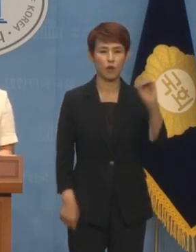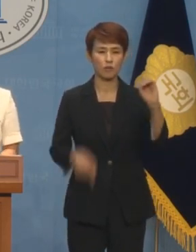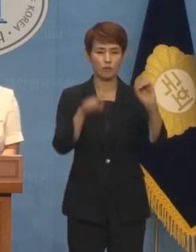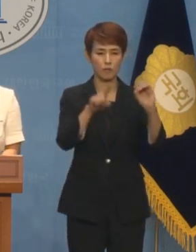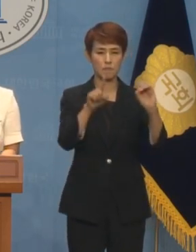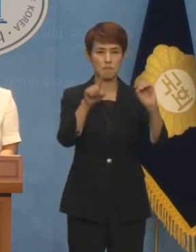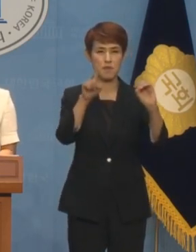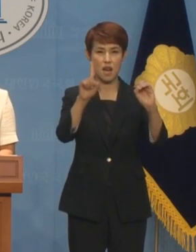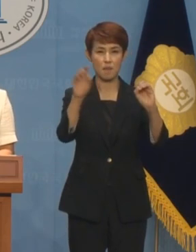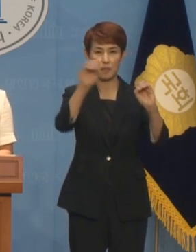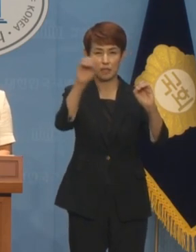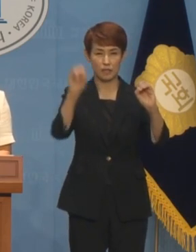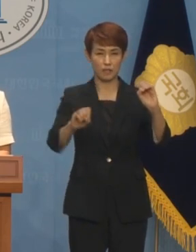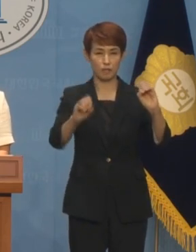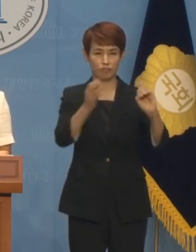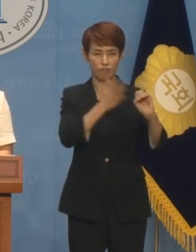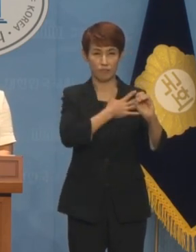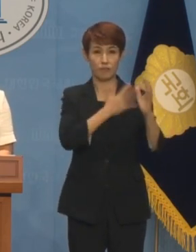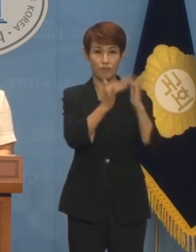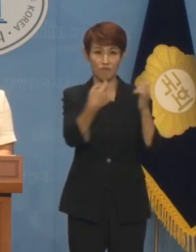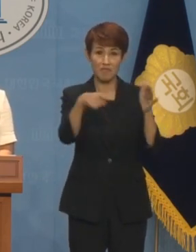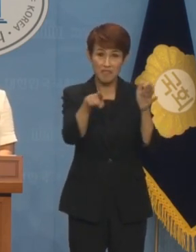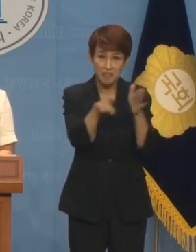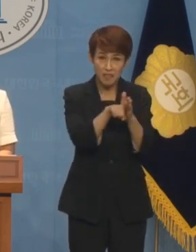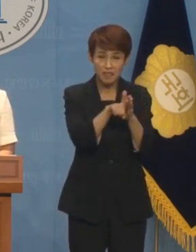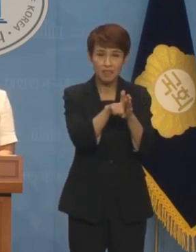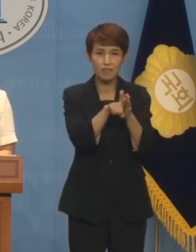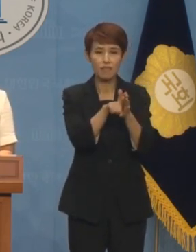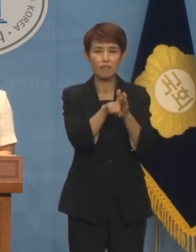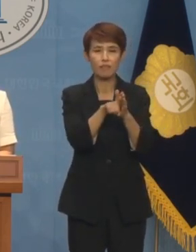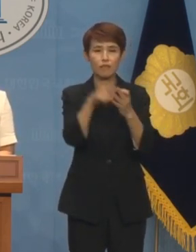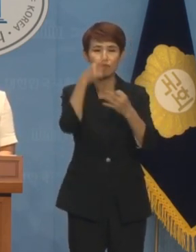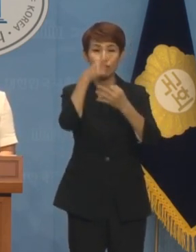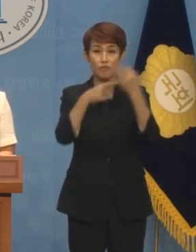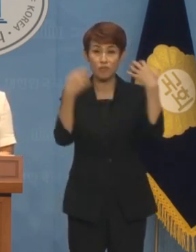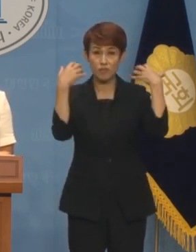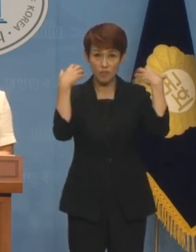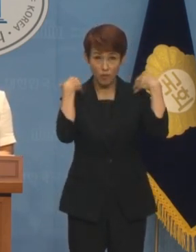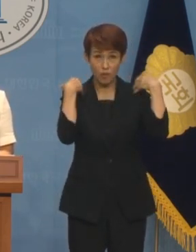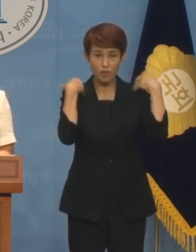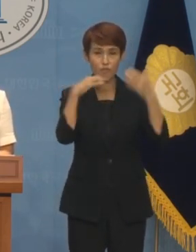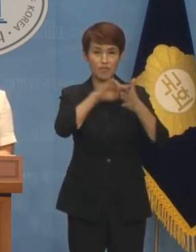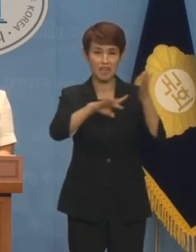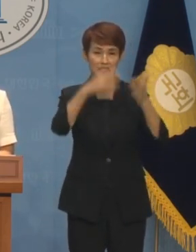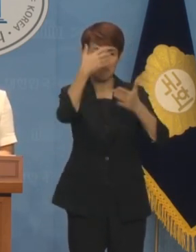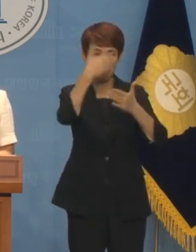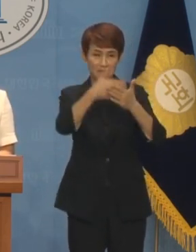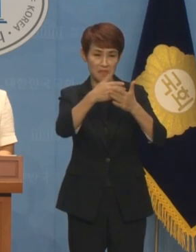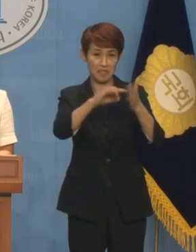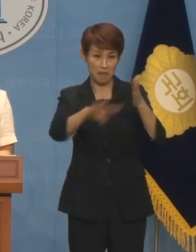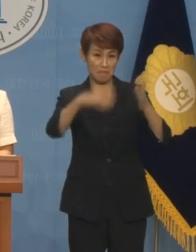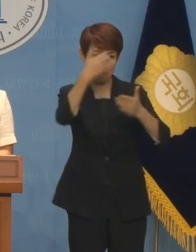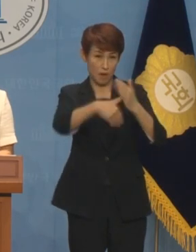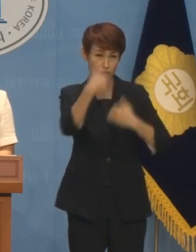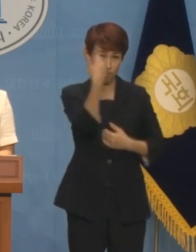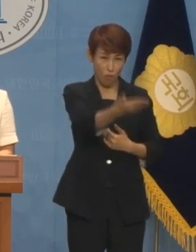0.1% 재벌가만을 위한 윤석열 정권의 초부자 감세 추진, 기본소득당은